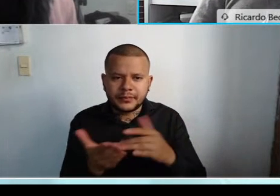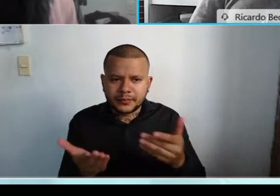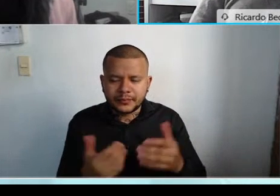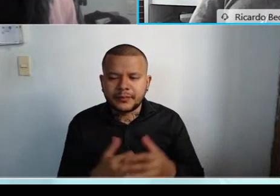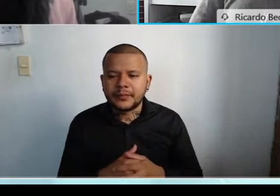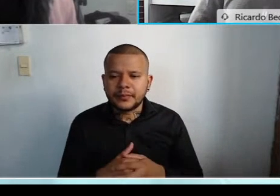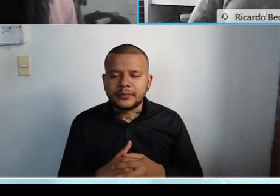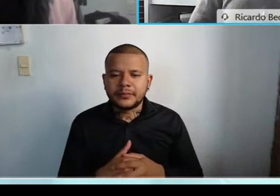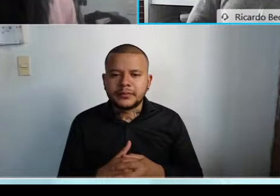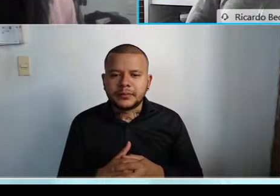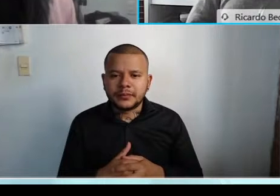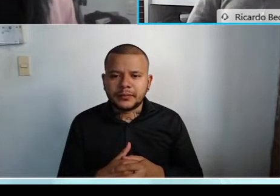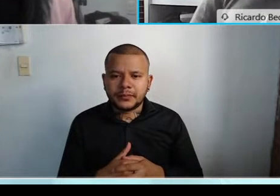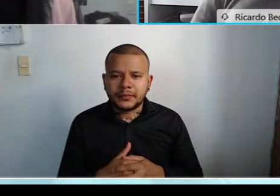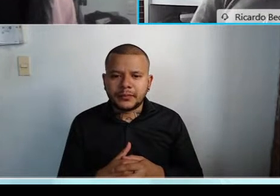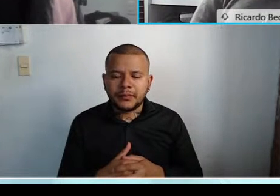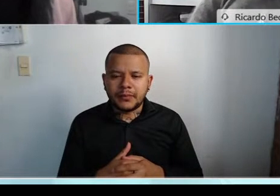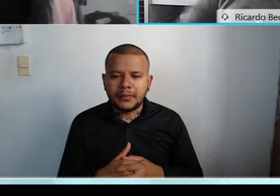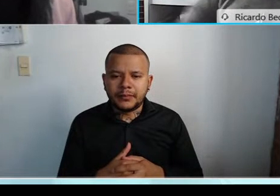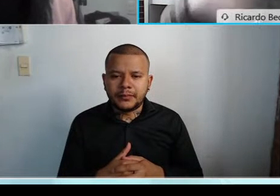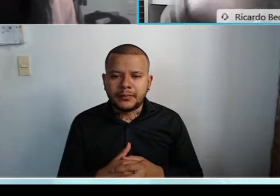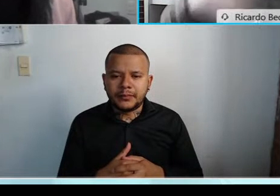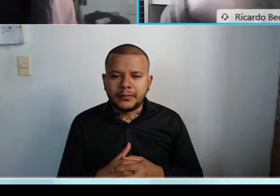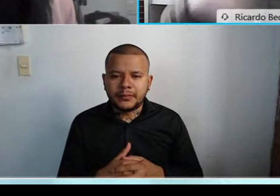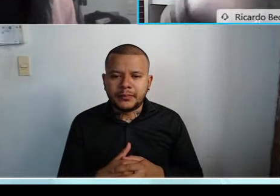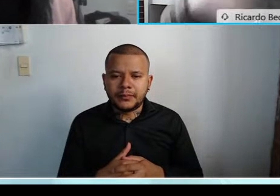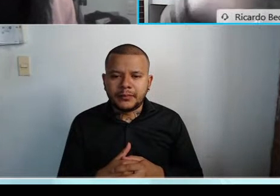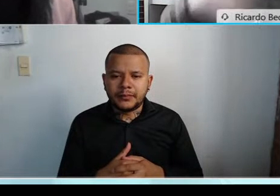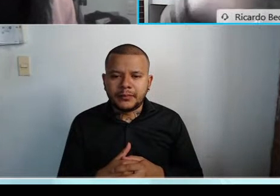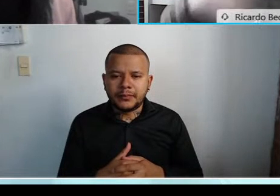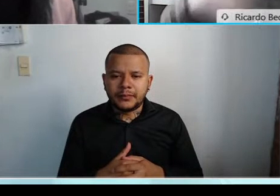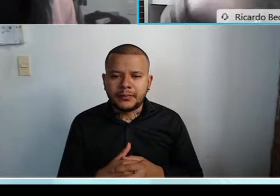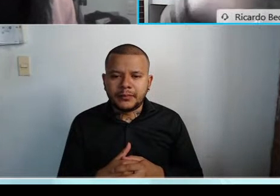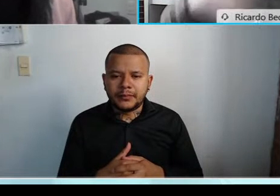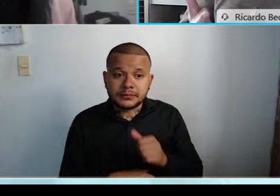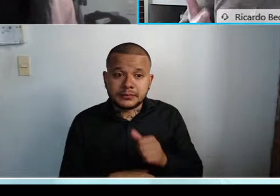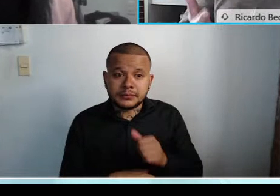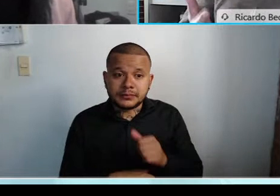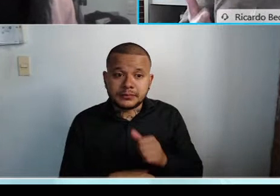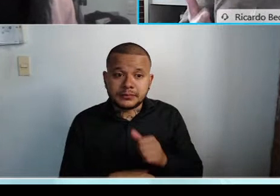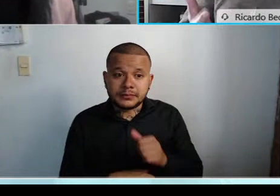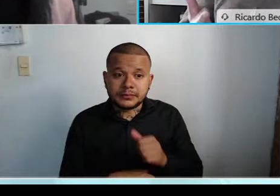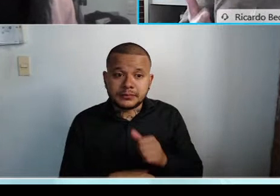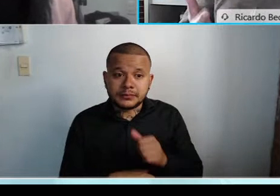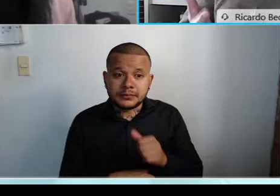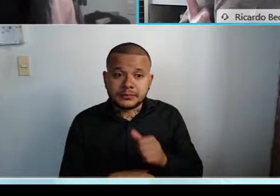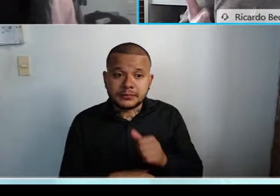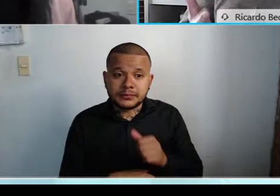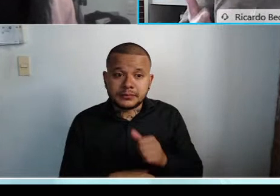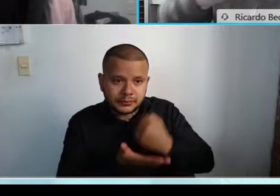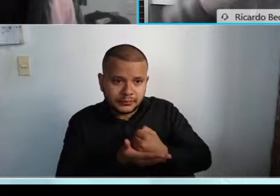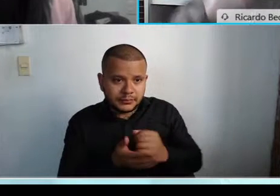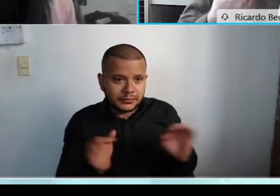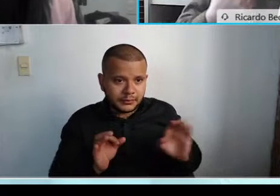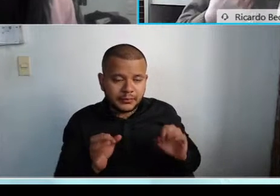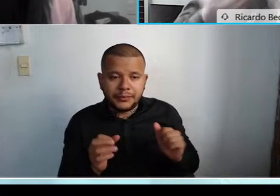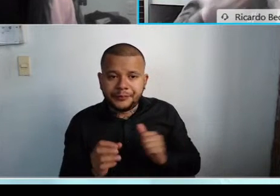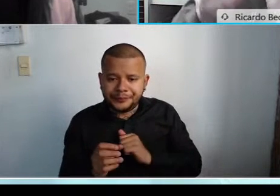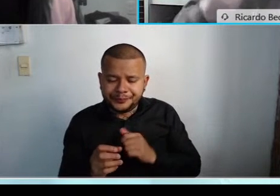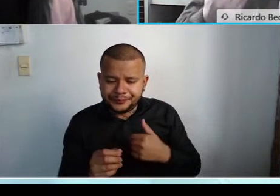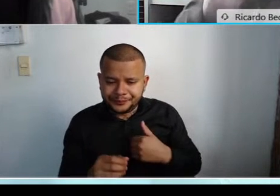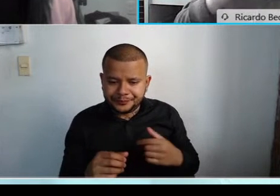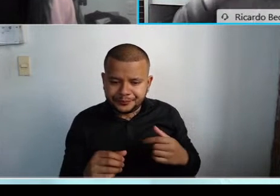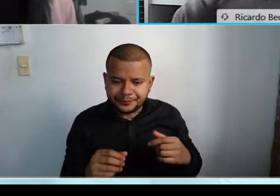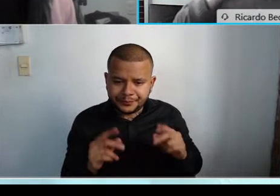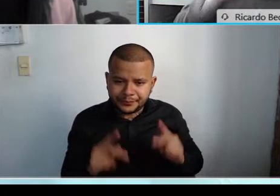pregunta es, sabemos que estos instrumentos uno acude de manera voluntaria, ¿cierto? Que es un proceso donde la persona con discapacidad